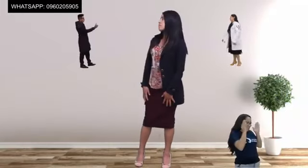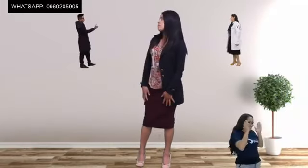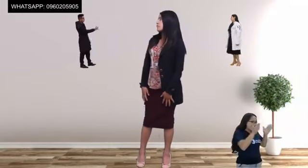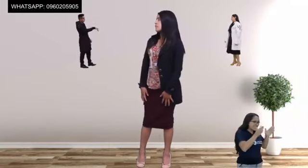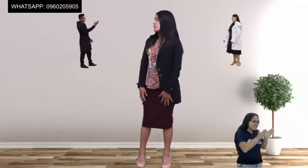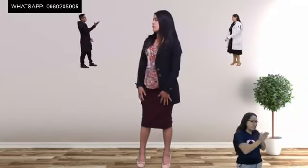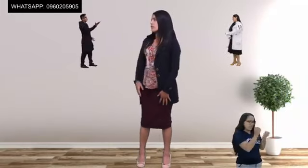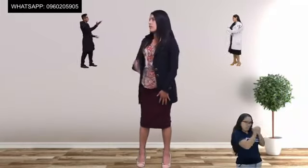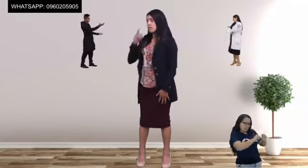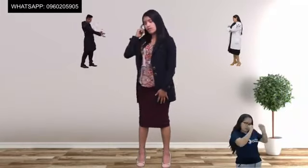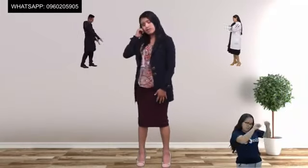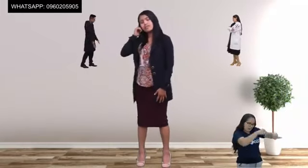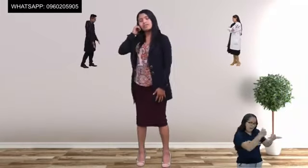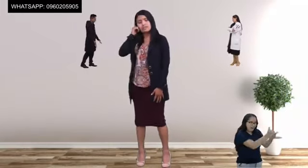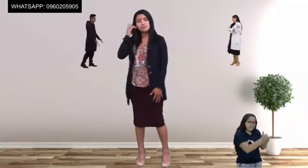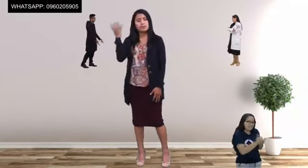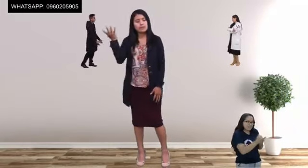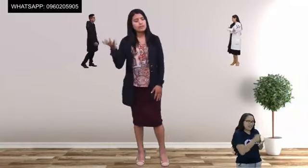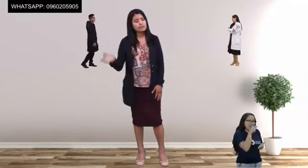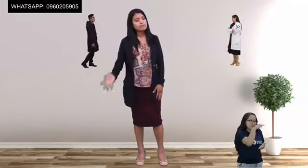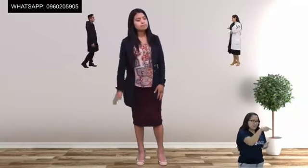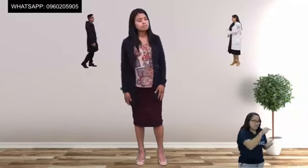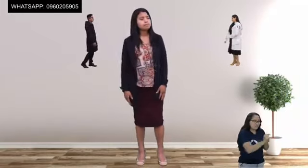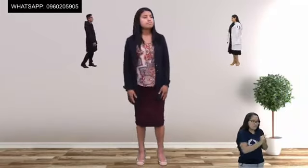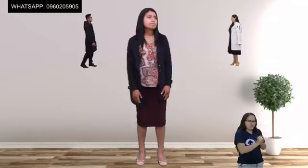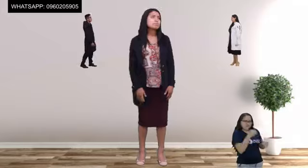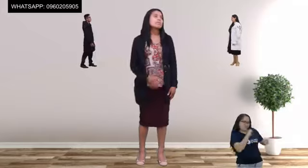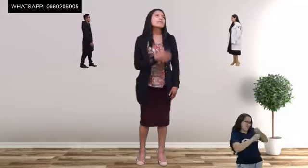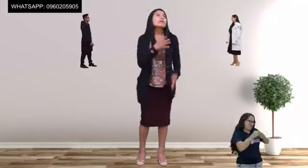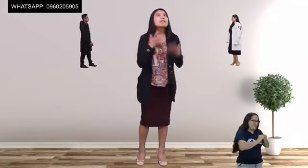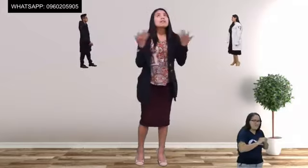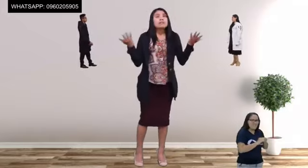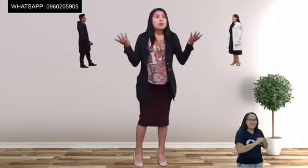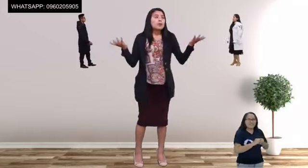ayudar, tu situación es ahogante.